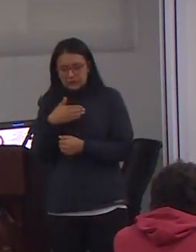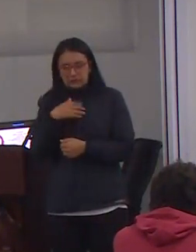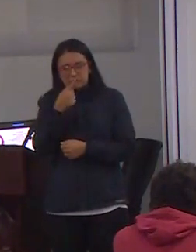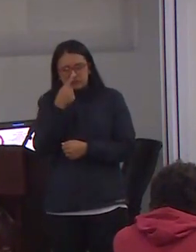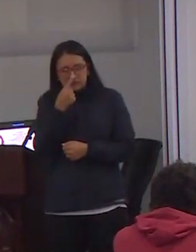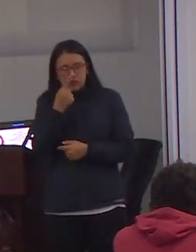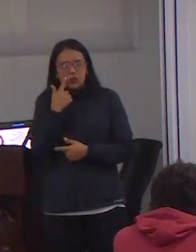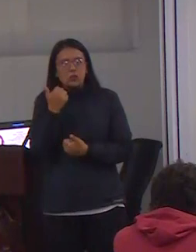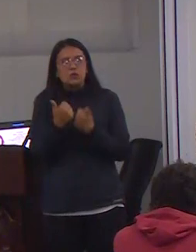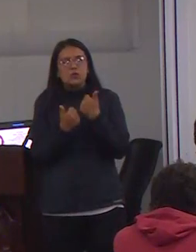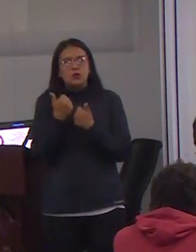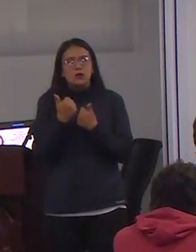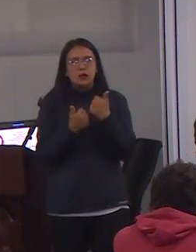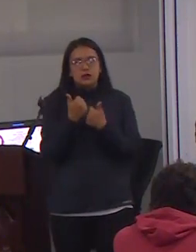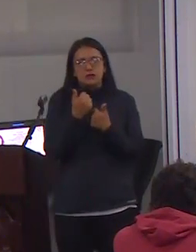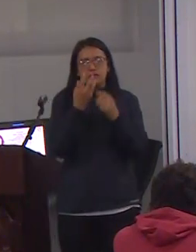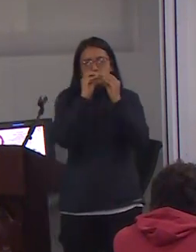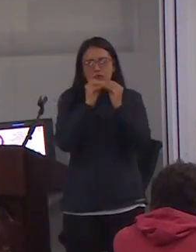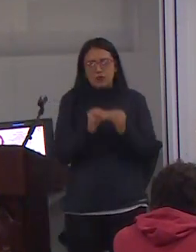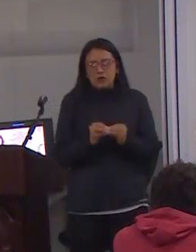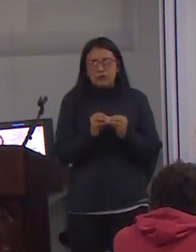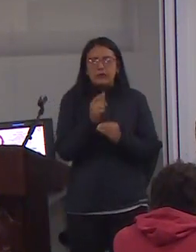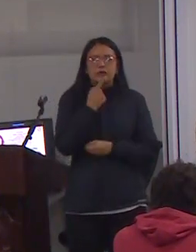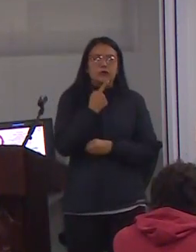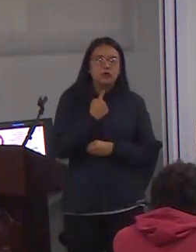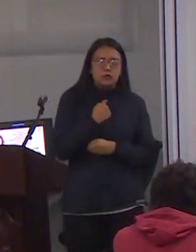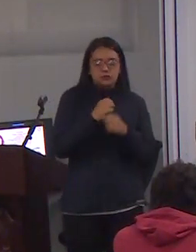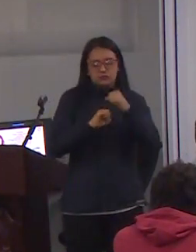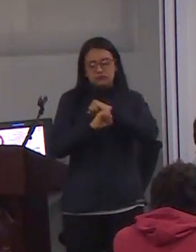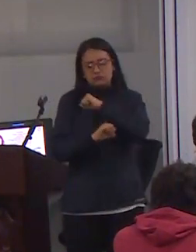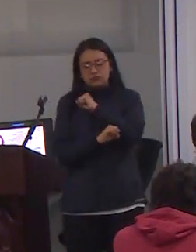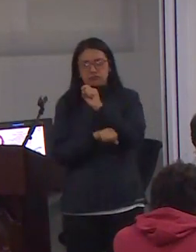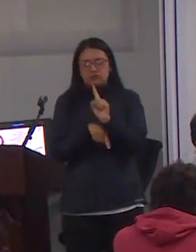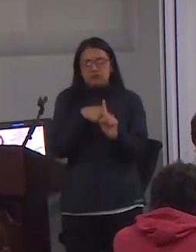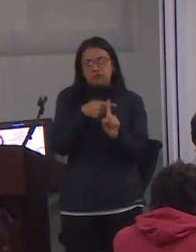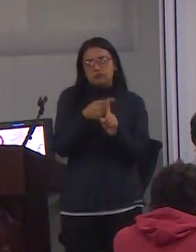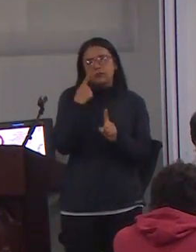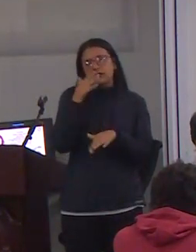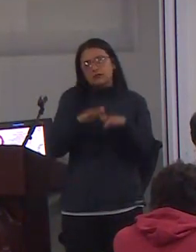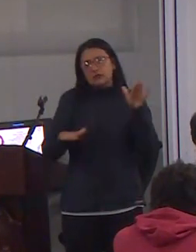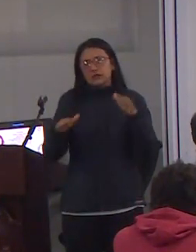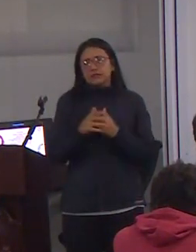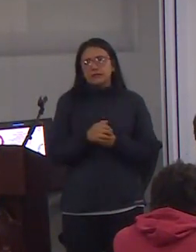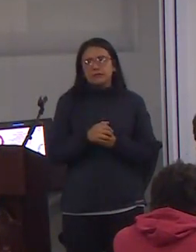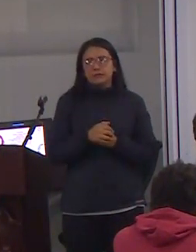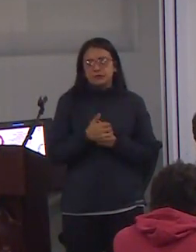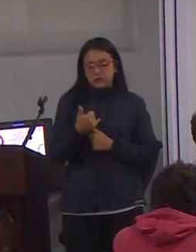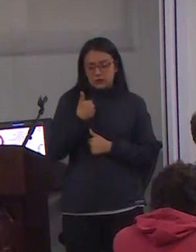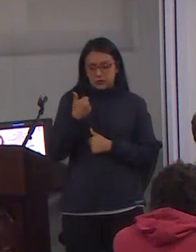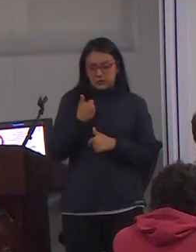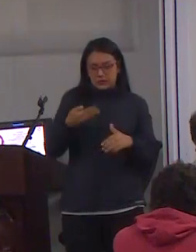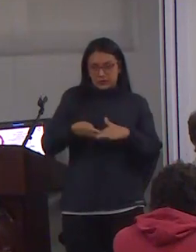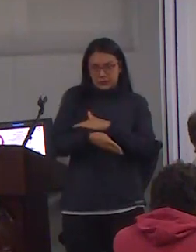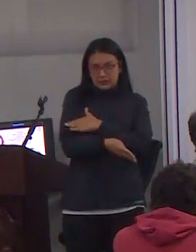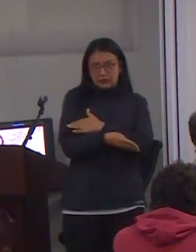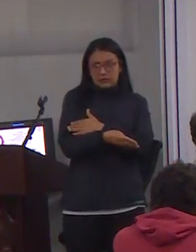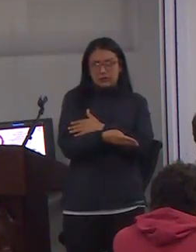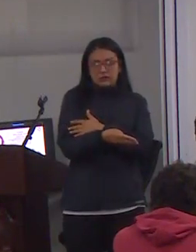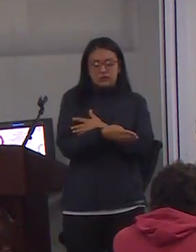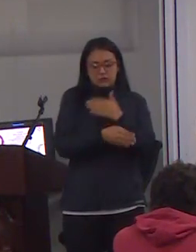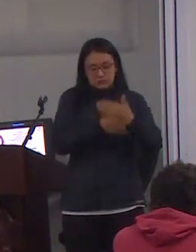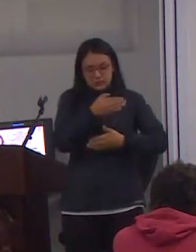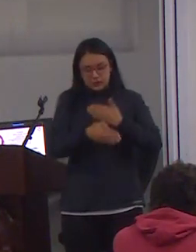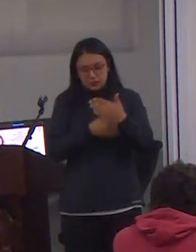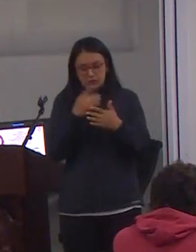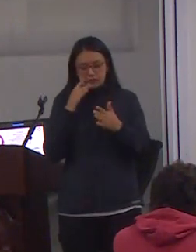cuáles son esas tendencias esos gustos esas fortalezas muchas veces cuando los muchachos entran y se pasa un